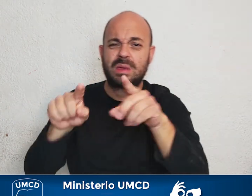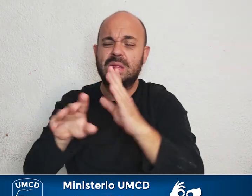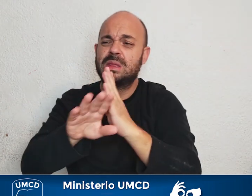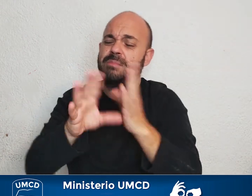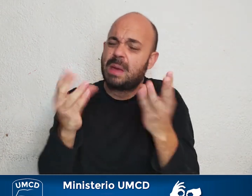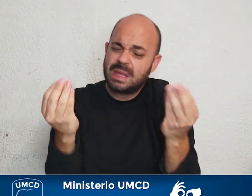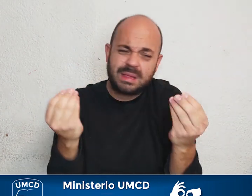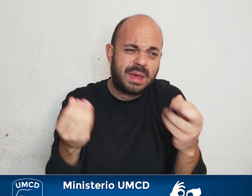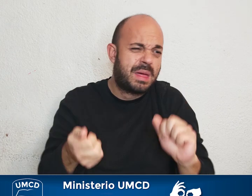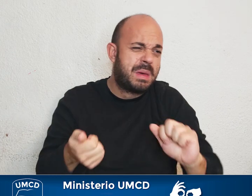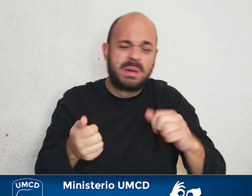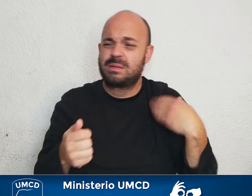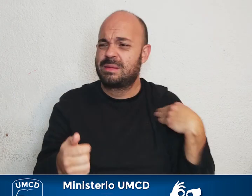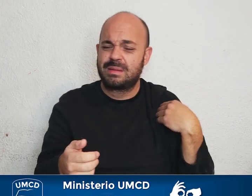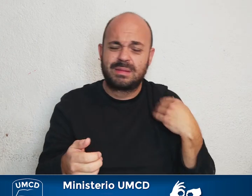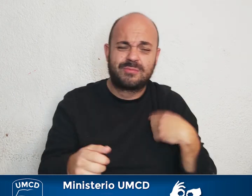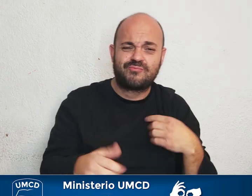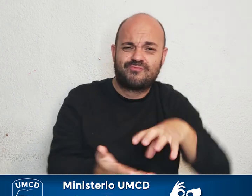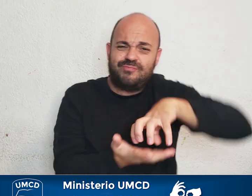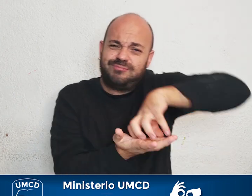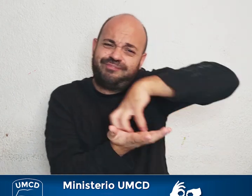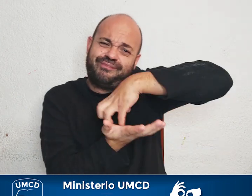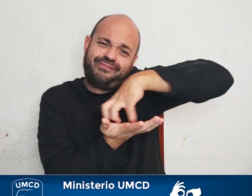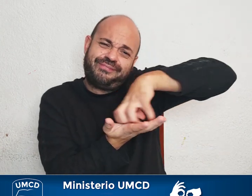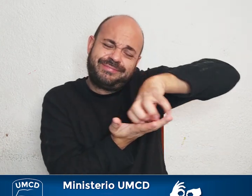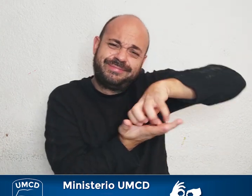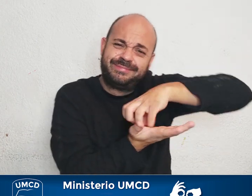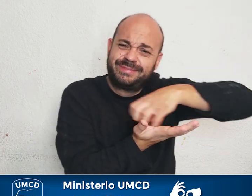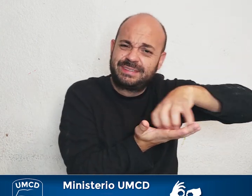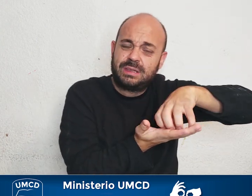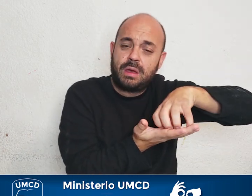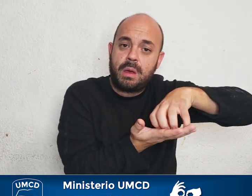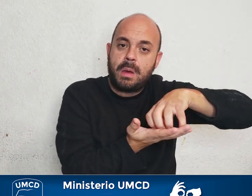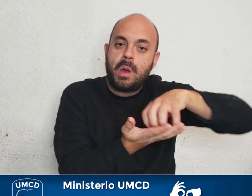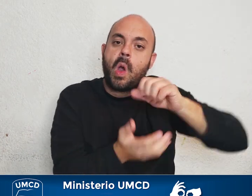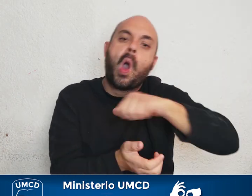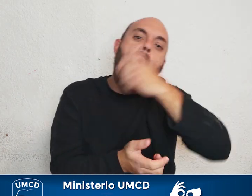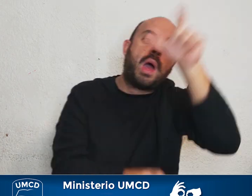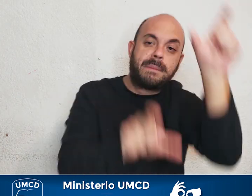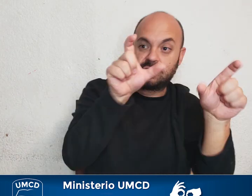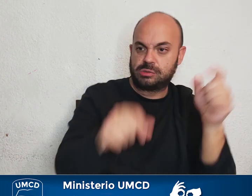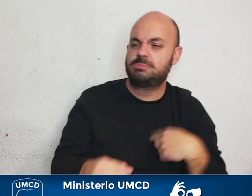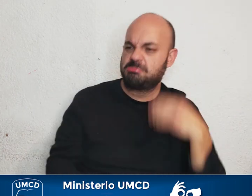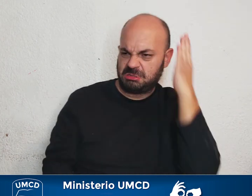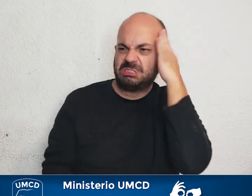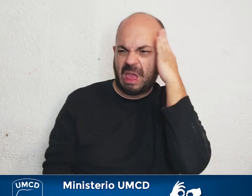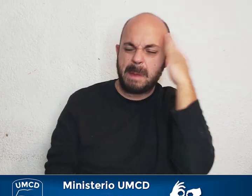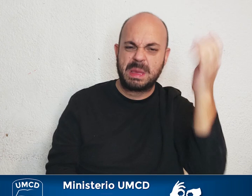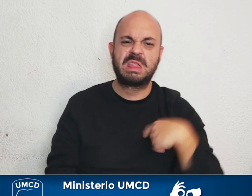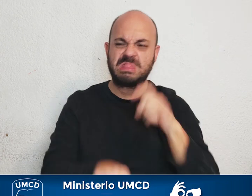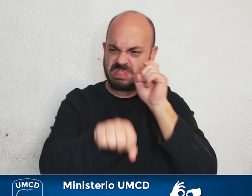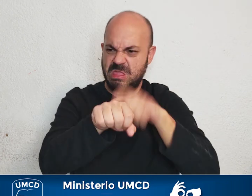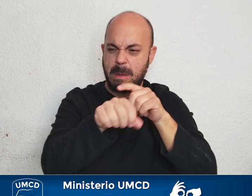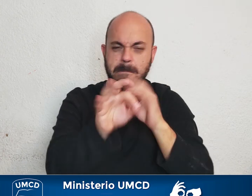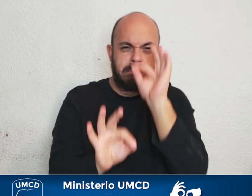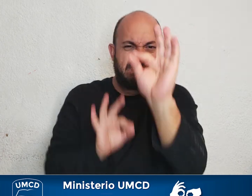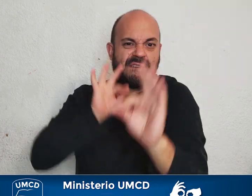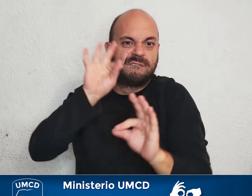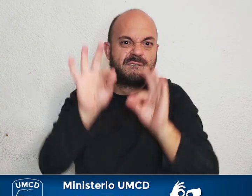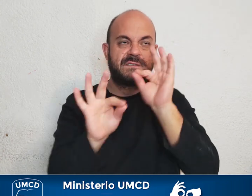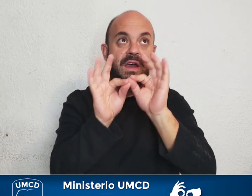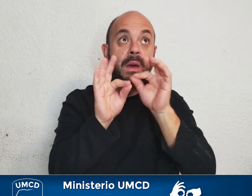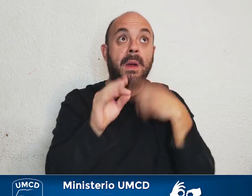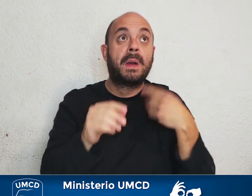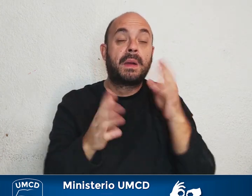polémicas dentro de la misma iglesia. Aún ha habido algunos osados que han tratado de pronosticar la fecha exacta de su